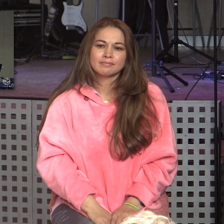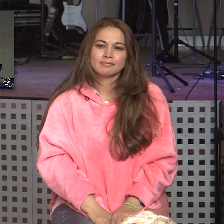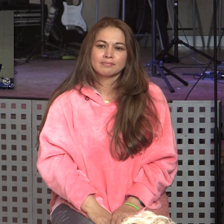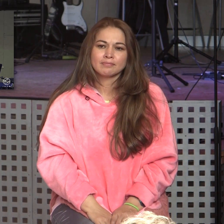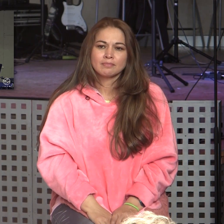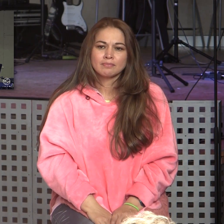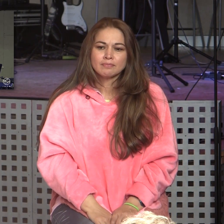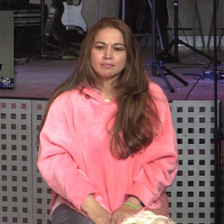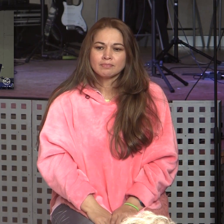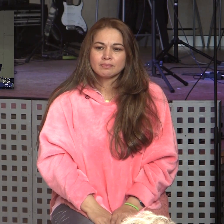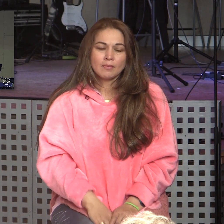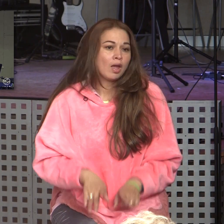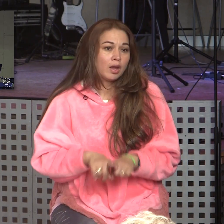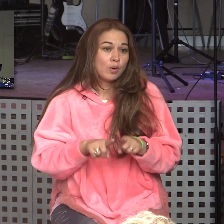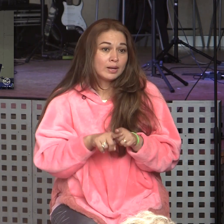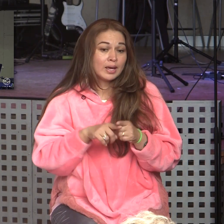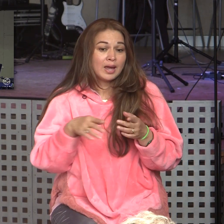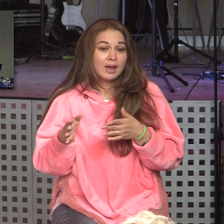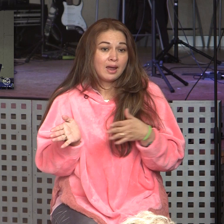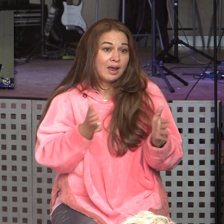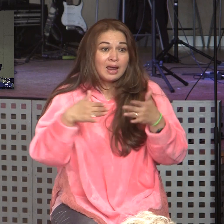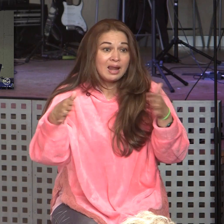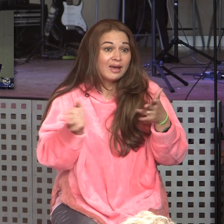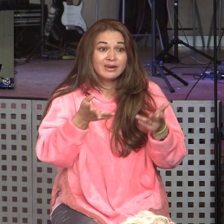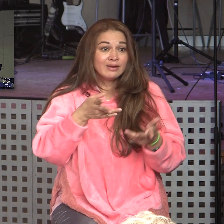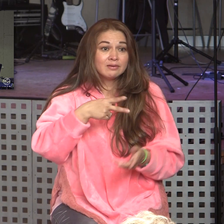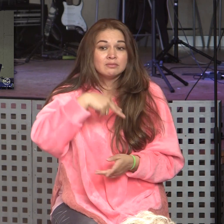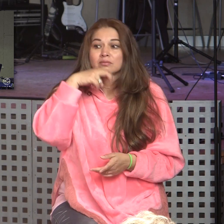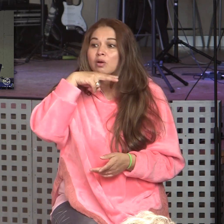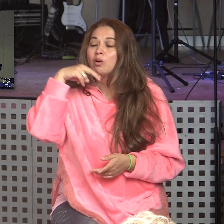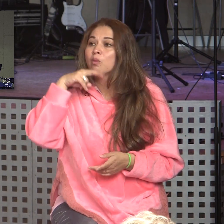el interior del mundo visible.